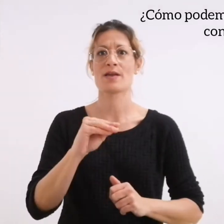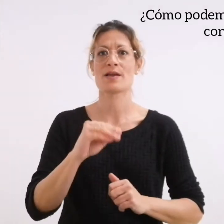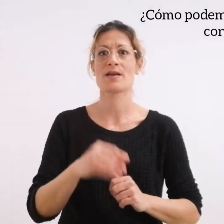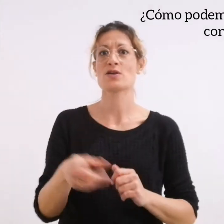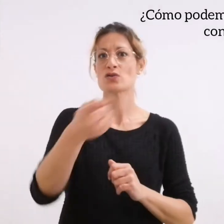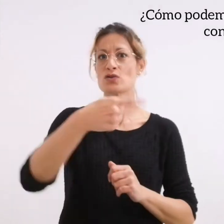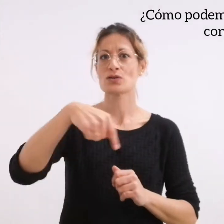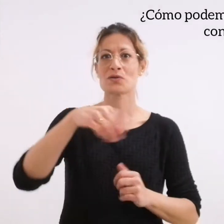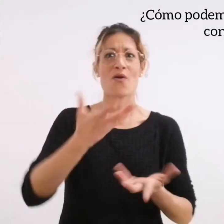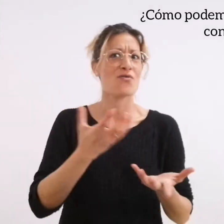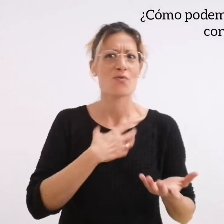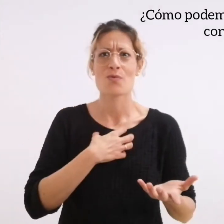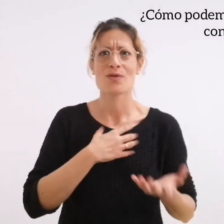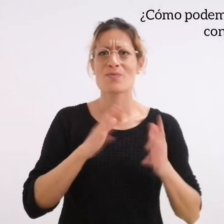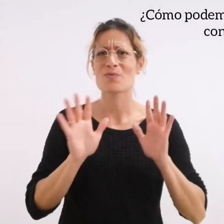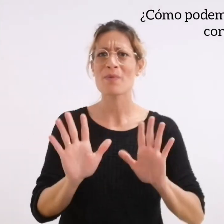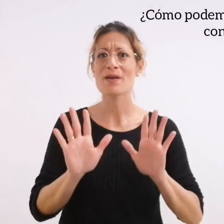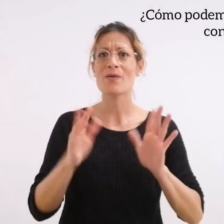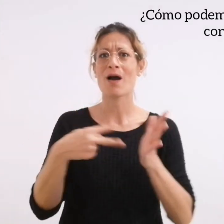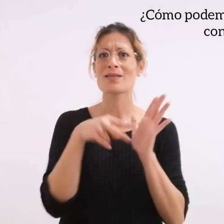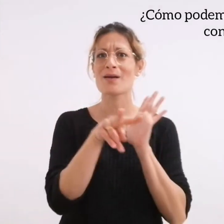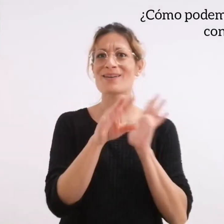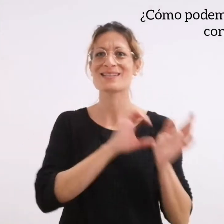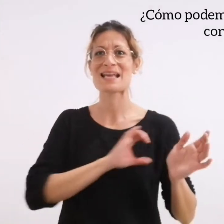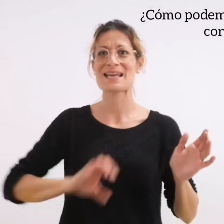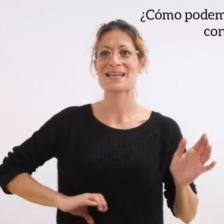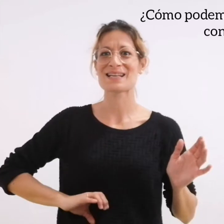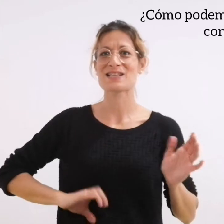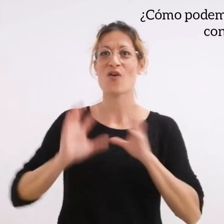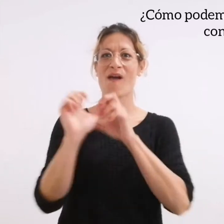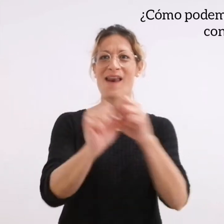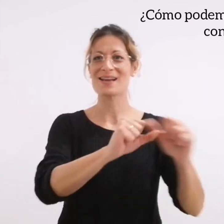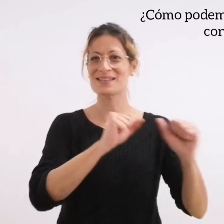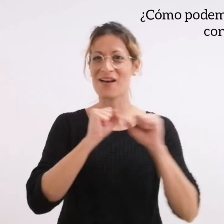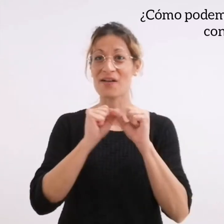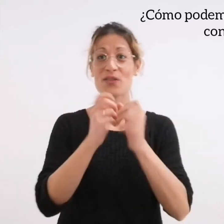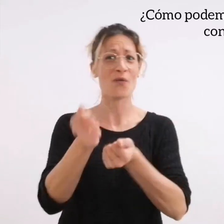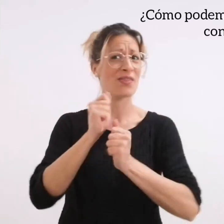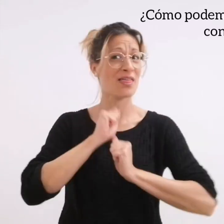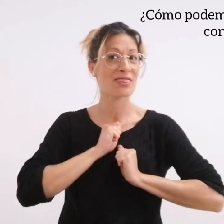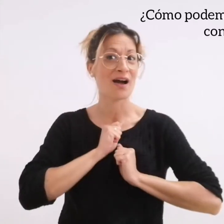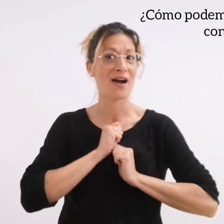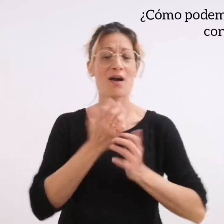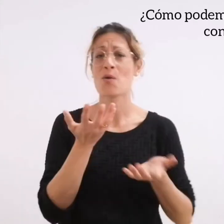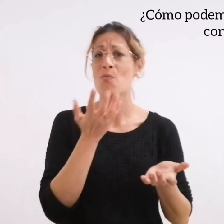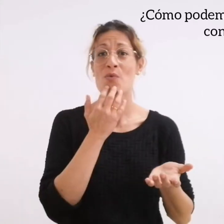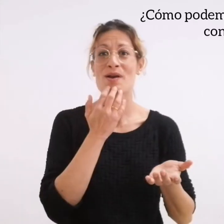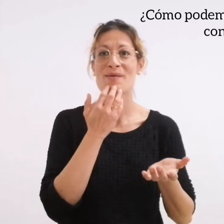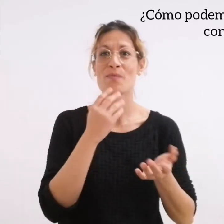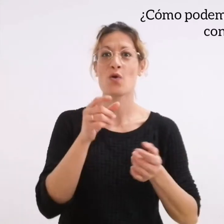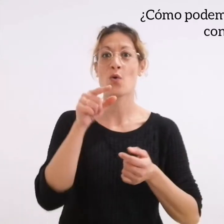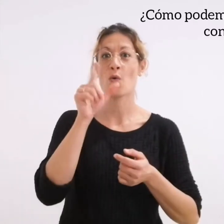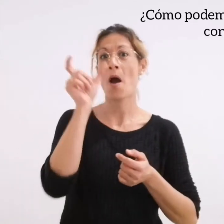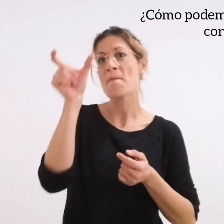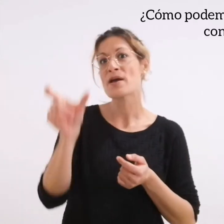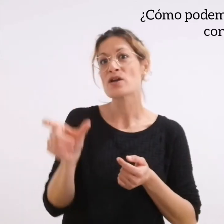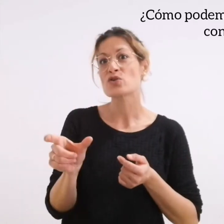de Cristo, nos dio el regalo de la salvación. Cuando una persona, por gracia de Dios, se da cuenta que es pecador, se